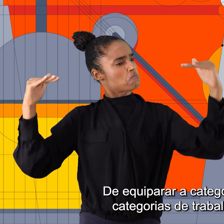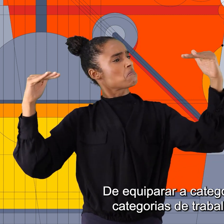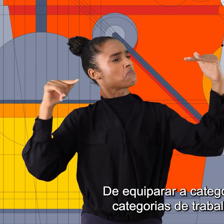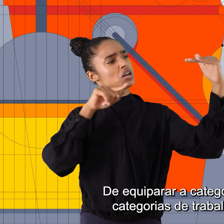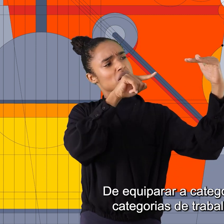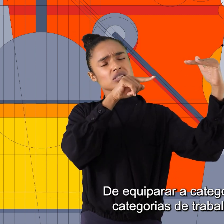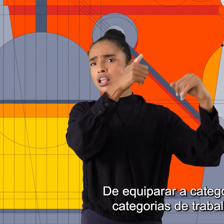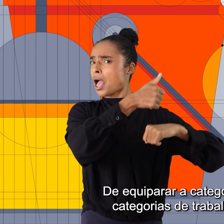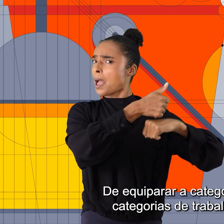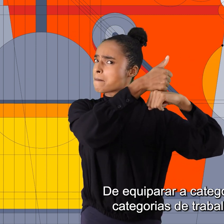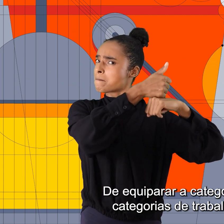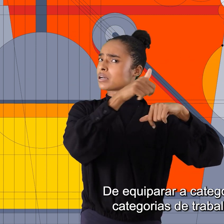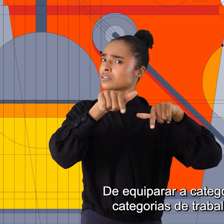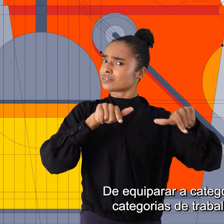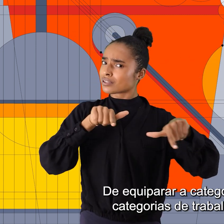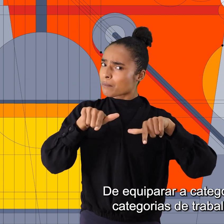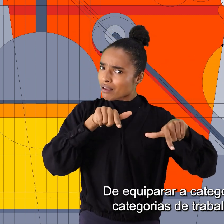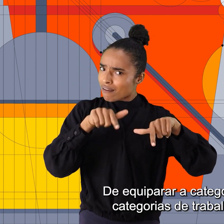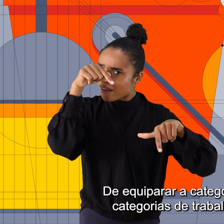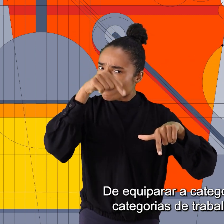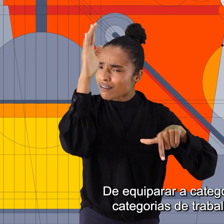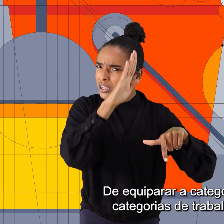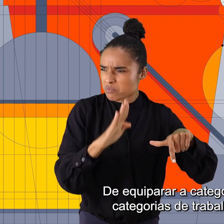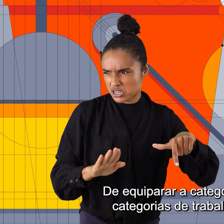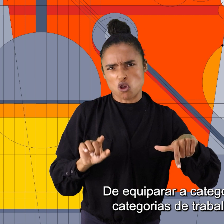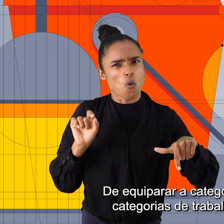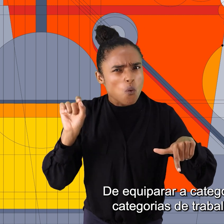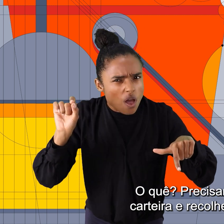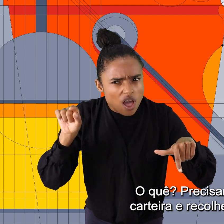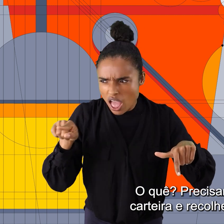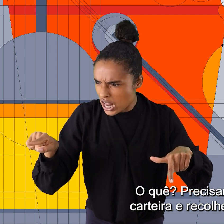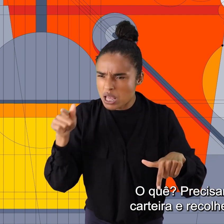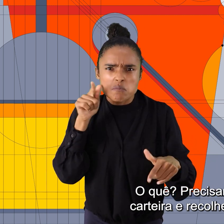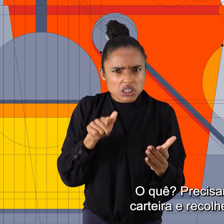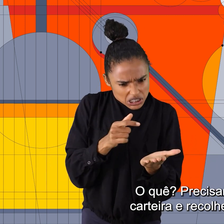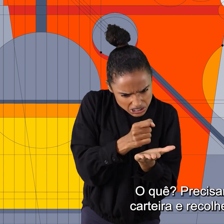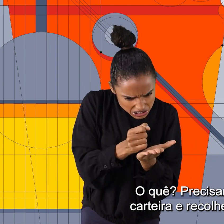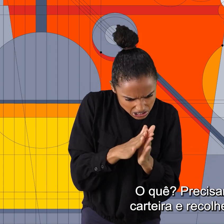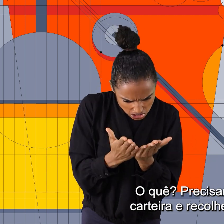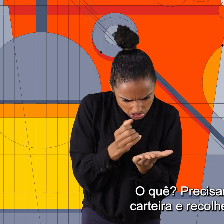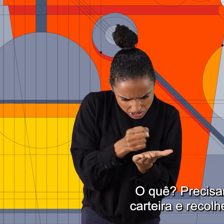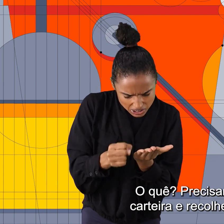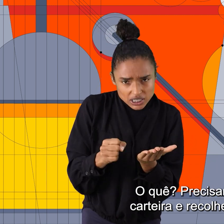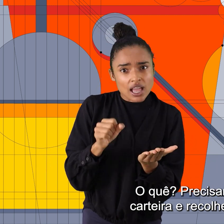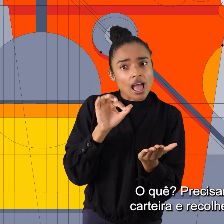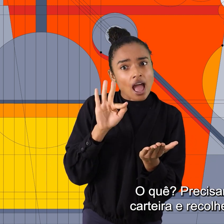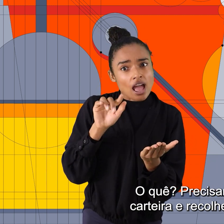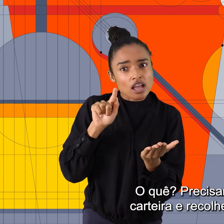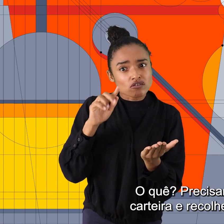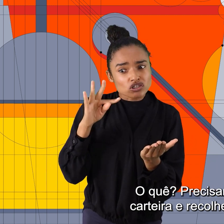de equiparar a categoria às demais categorias de trabalho do Brasil. O quê? Precisar assinar carteira e